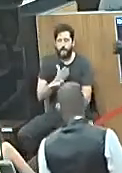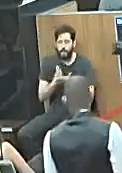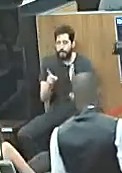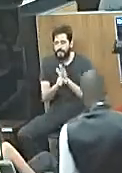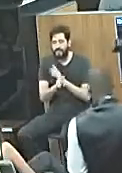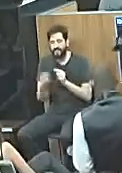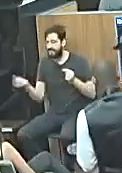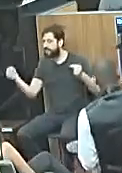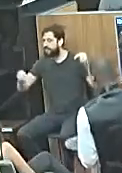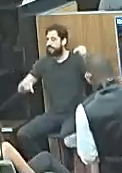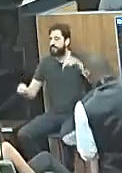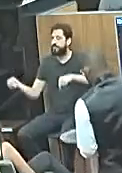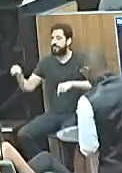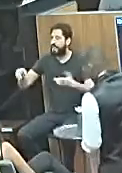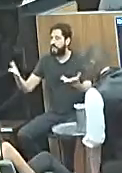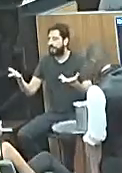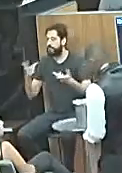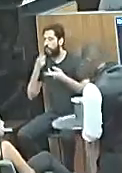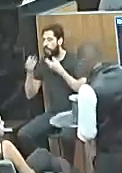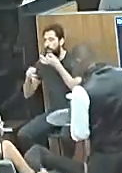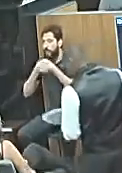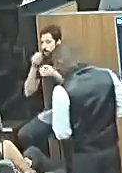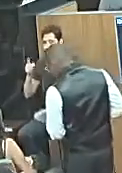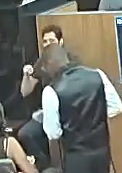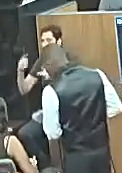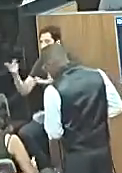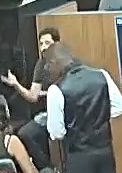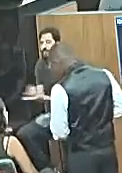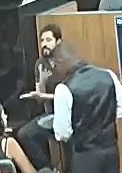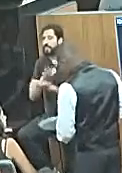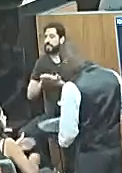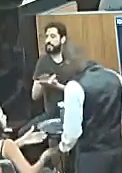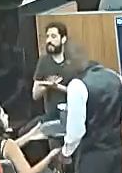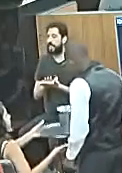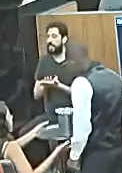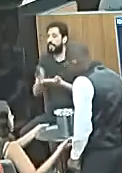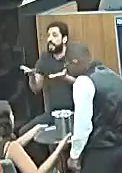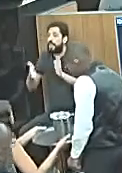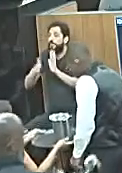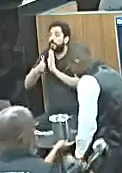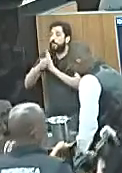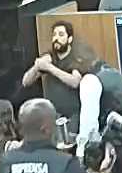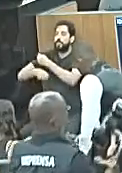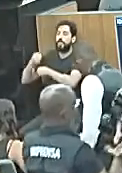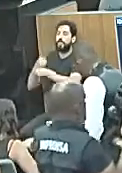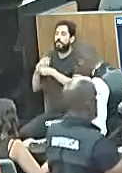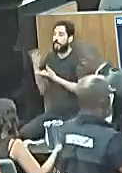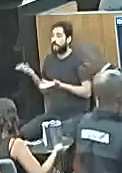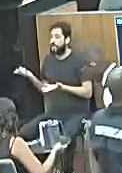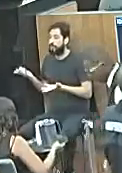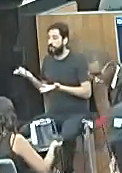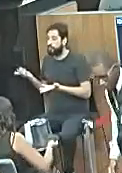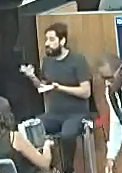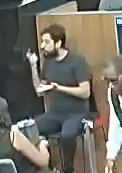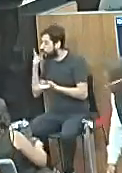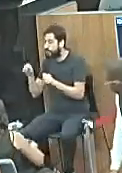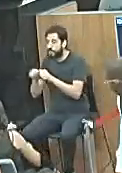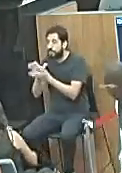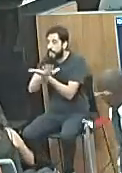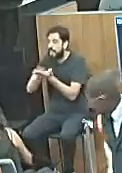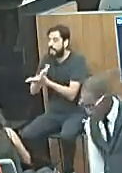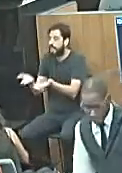aqui que nós podemos optar opinar por isso e depois ocorre cadê as propostas do ano passado que até agora não foram efetuadas